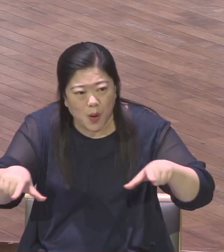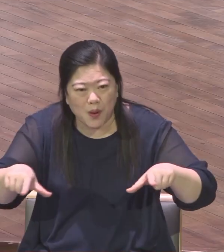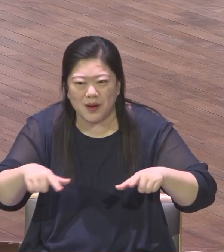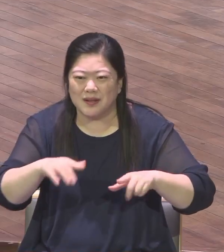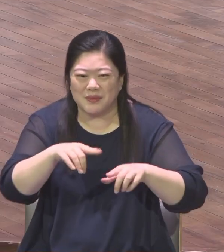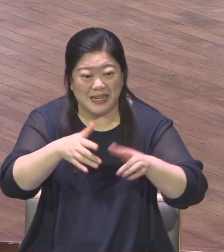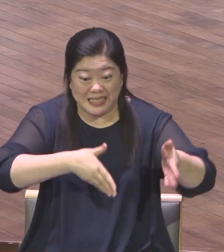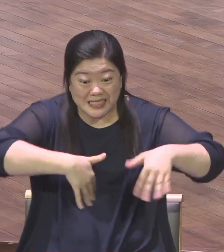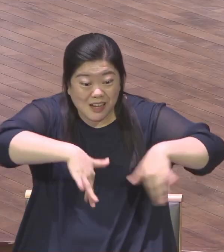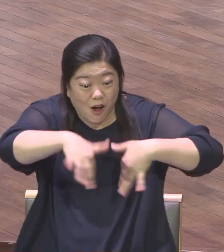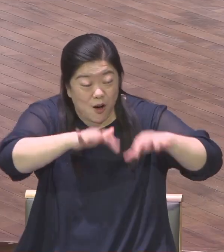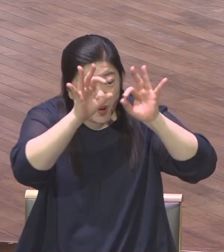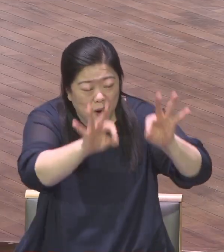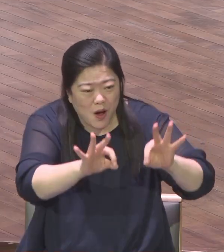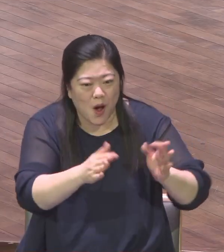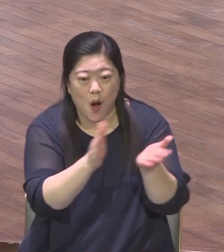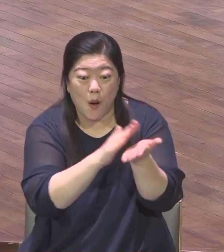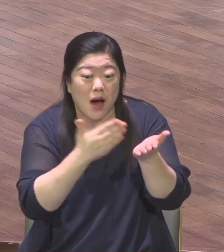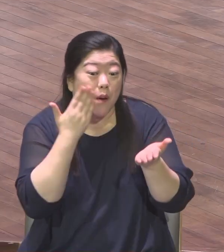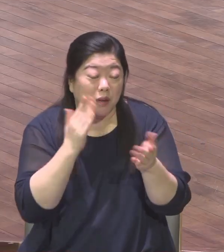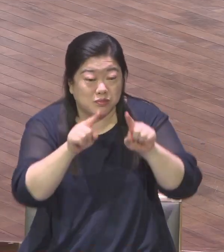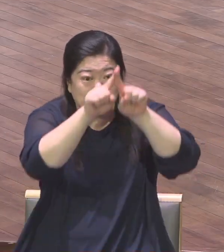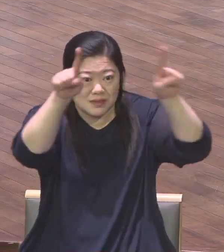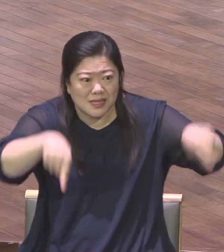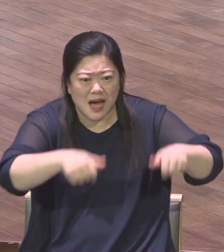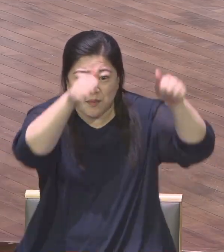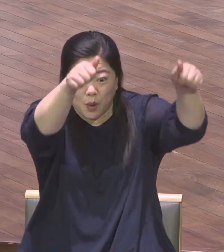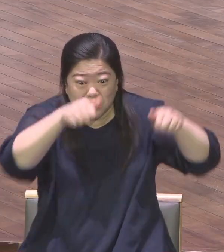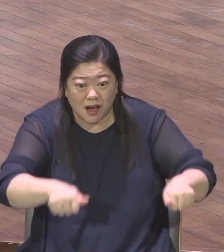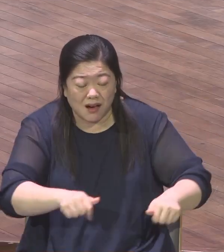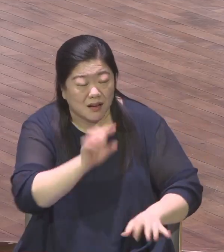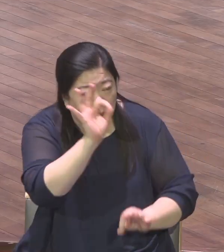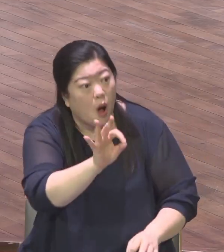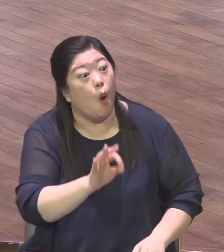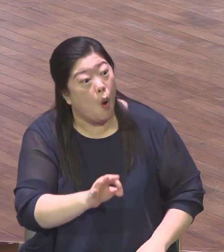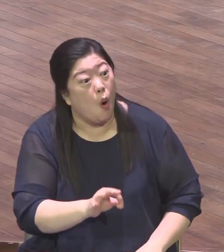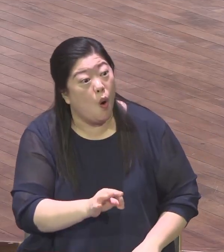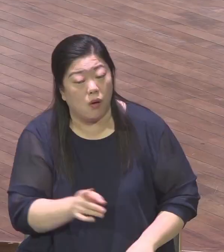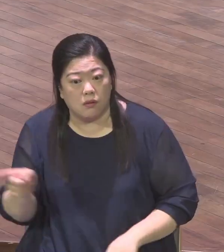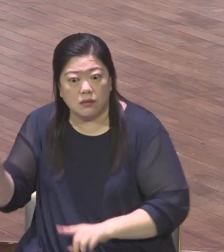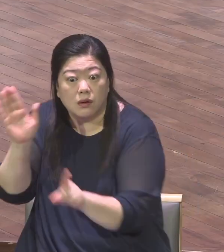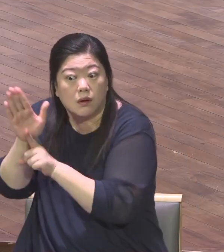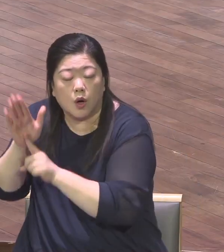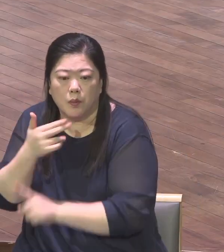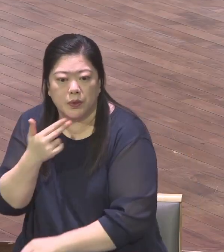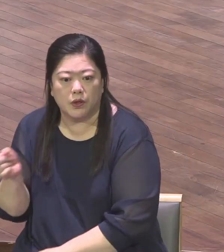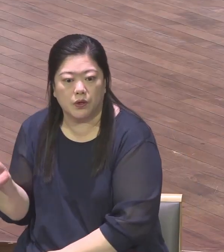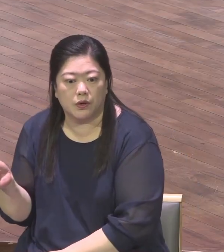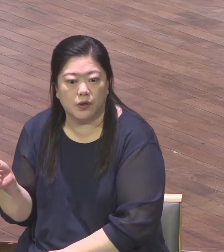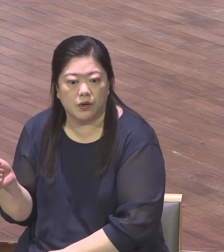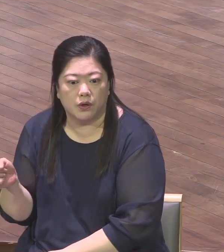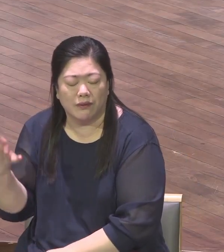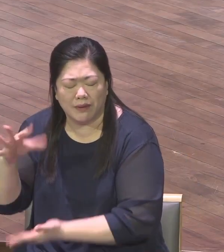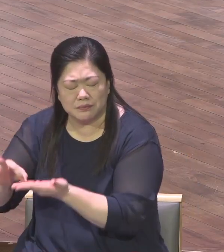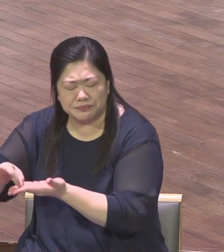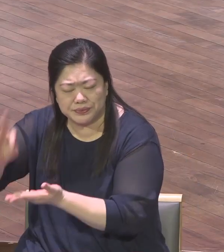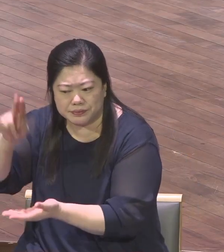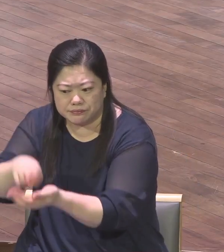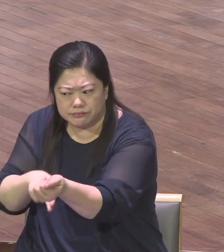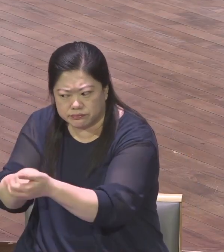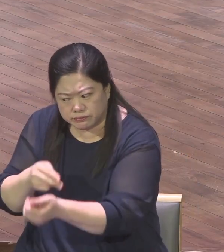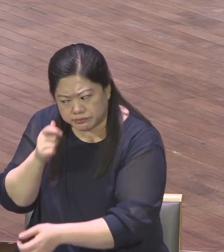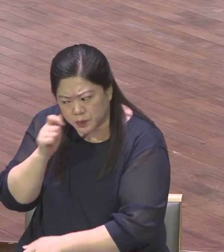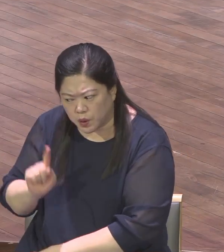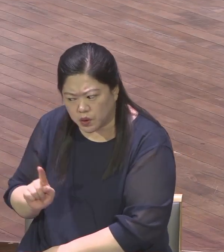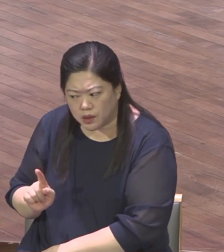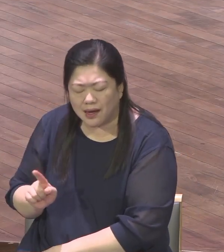가지고 기업을 운영하는, 좀 더 쉽게 설명하면 이 회사만이 가진 확고한 정체성,